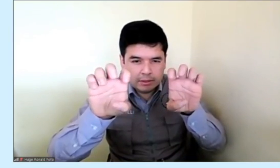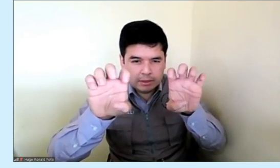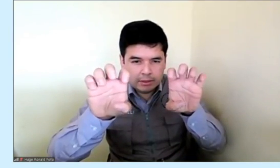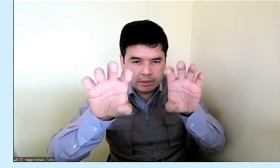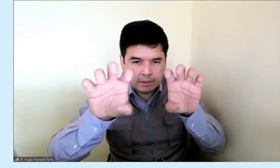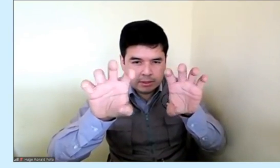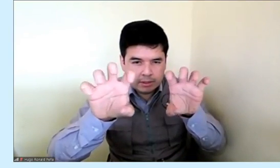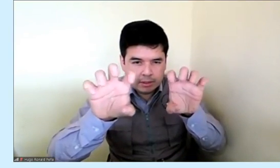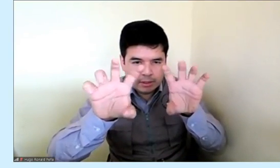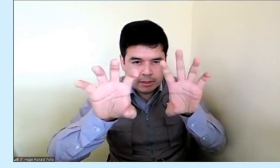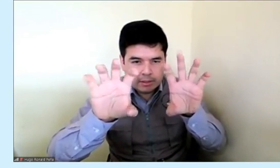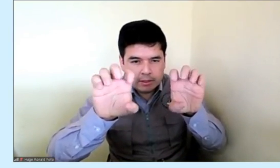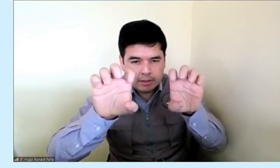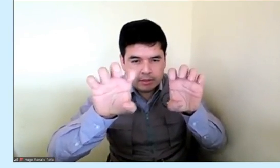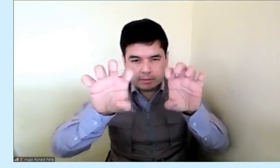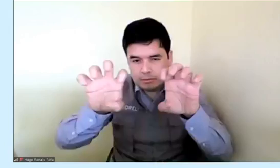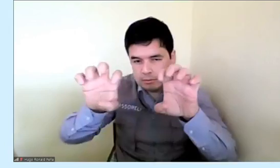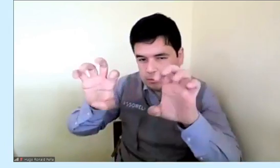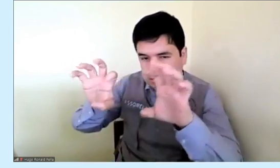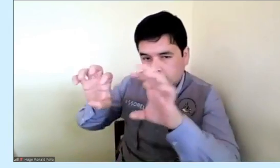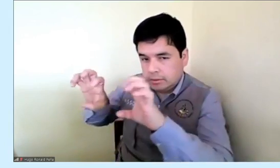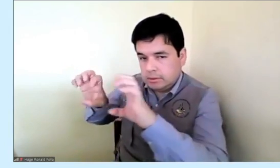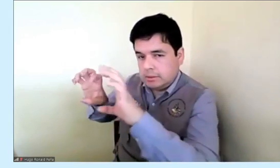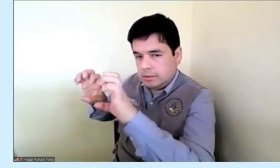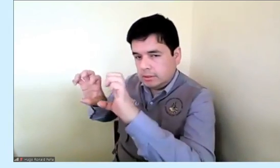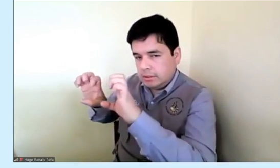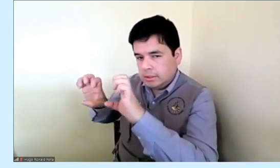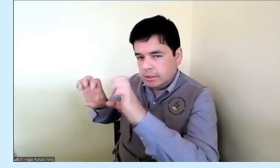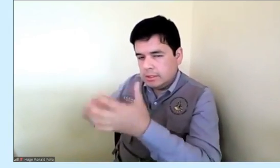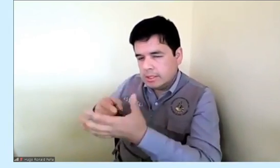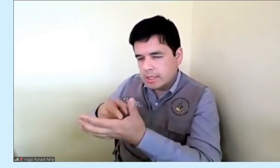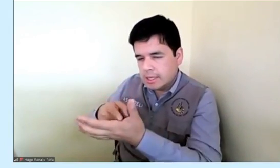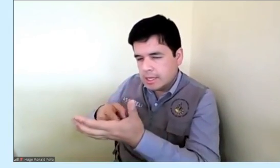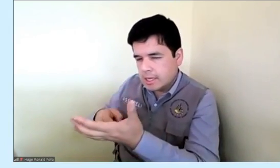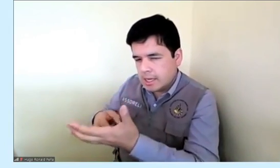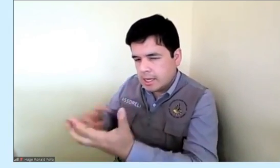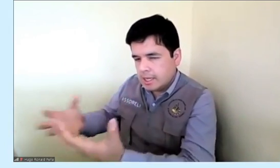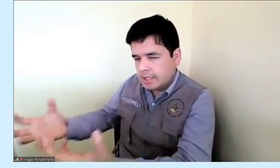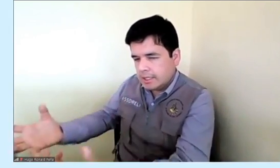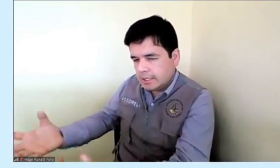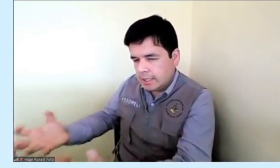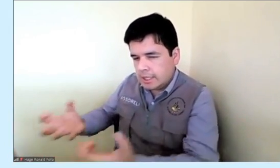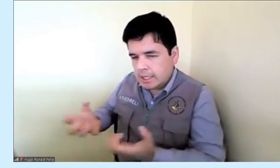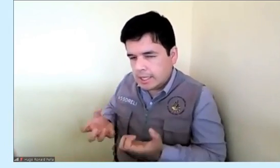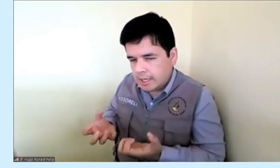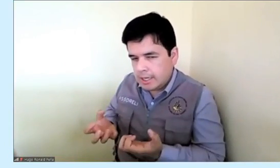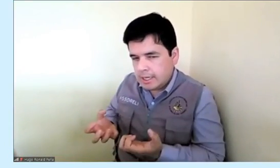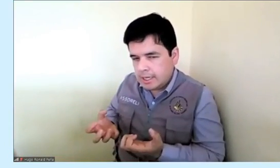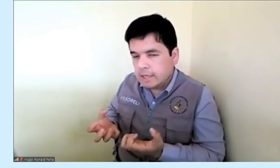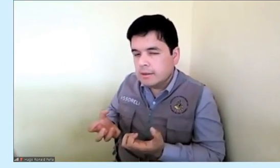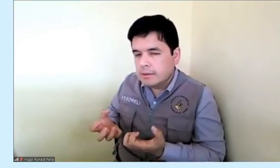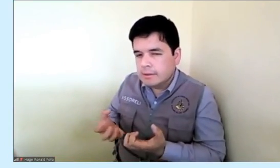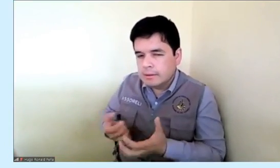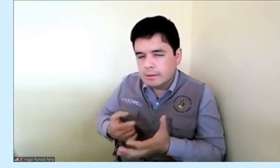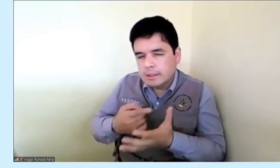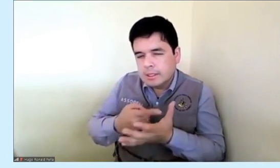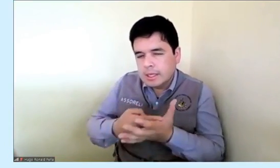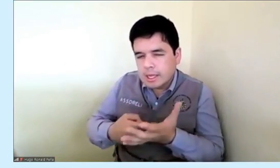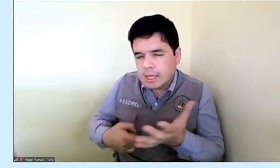¿Qué? Los dedos como una garrita en ambas manos. ¿Qué quieres? Es la señal